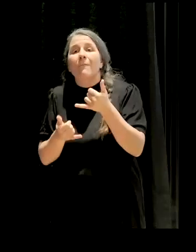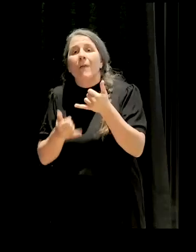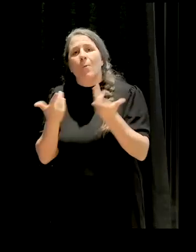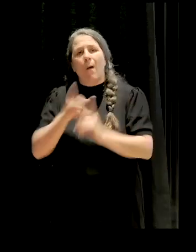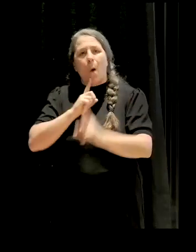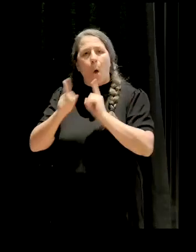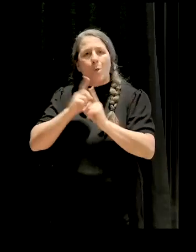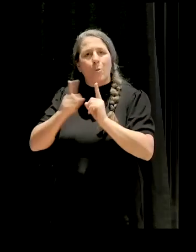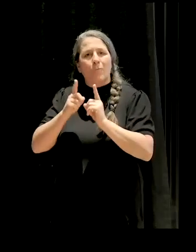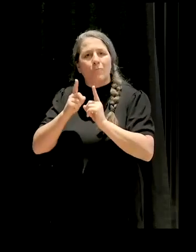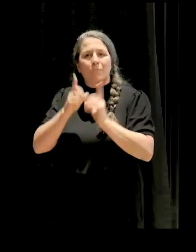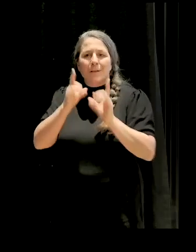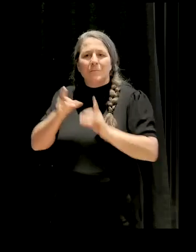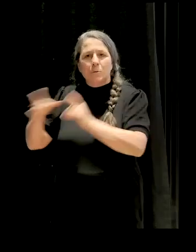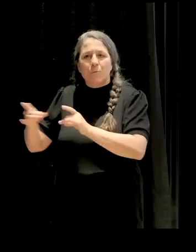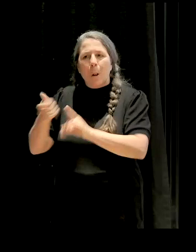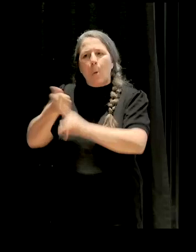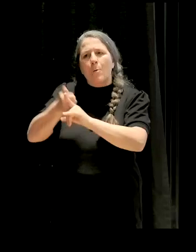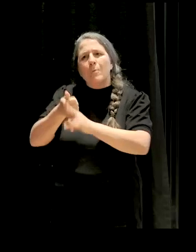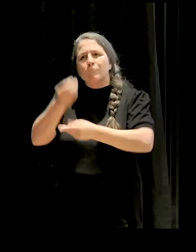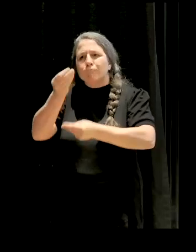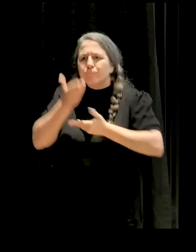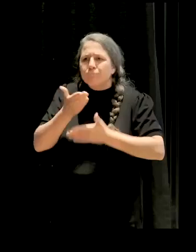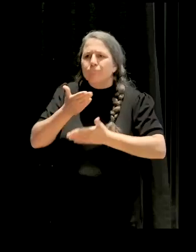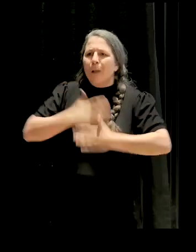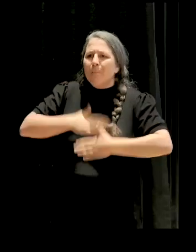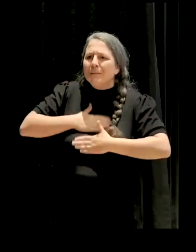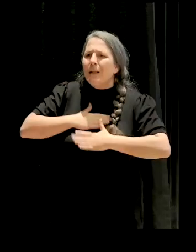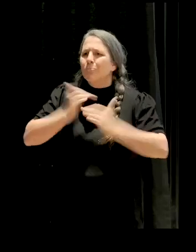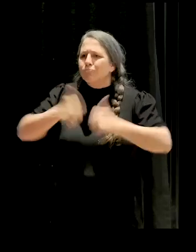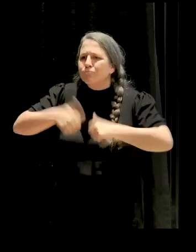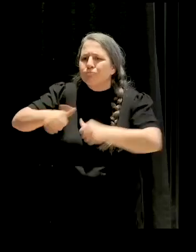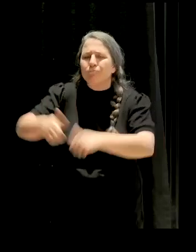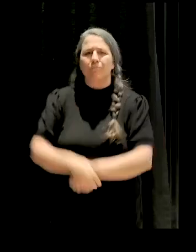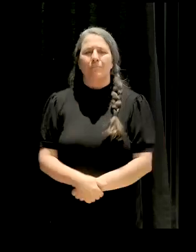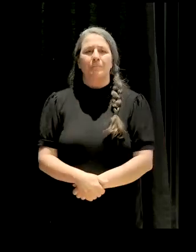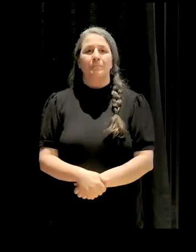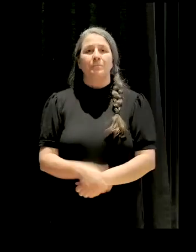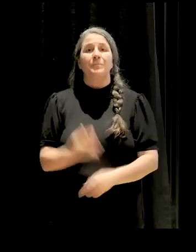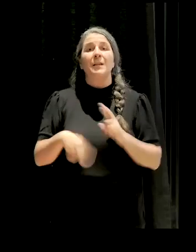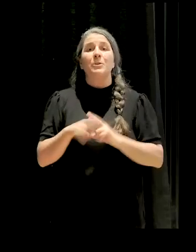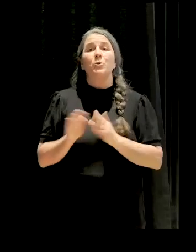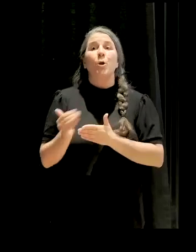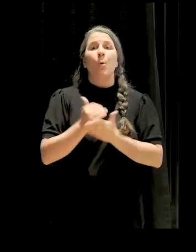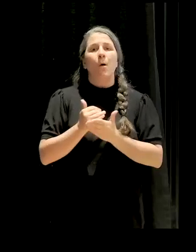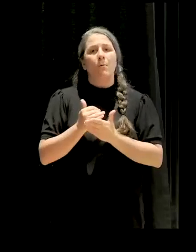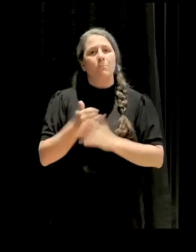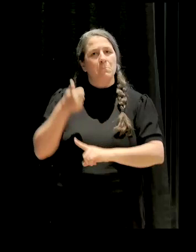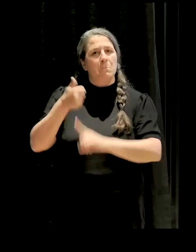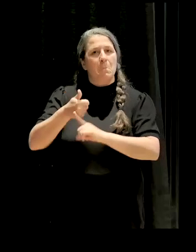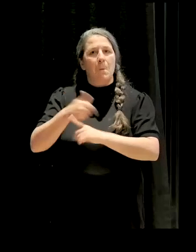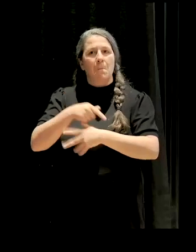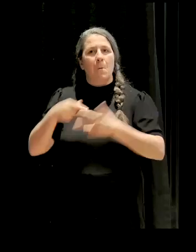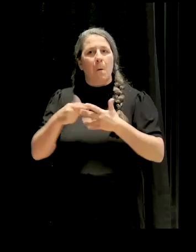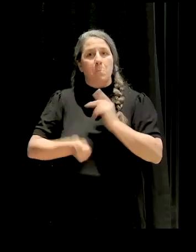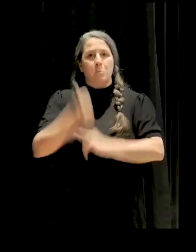parler de leur appréciation en général. Pour les résultats, globalement, les participants ont augmenté leur niveau de confiance et de connaissance